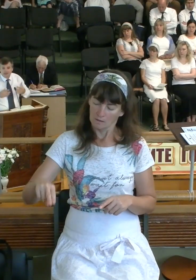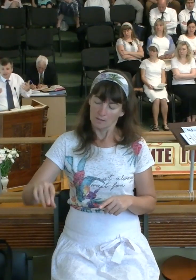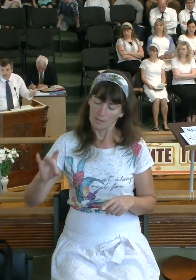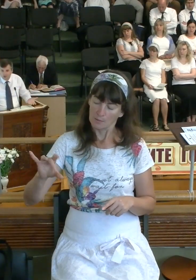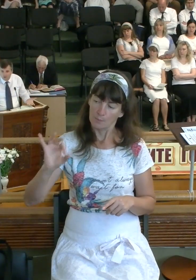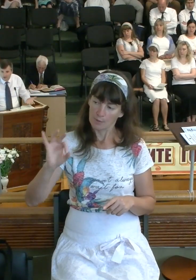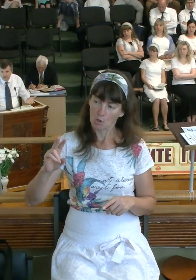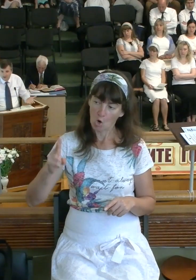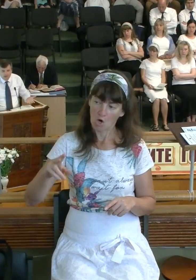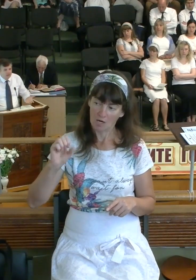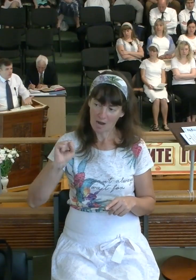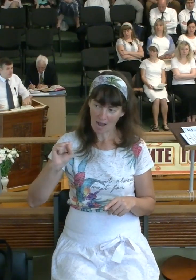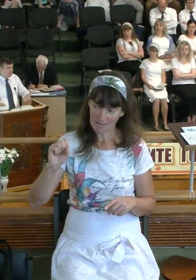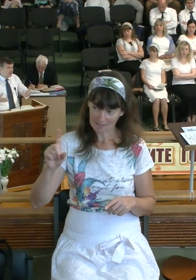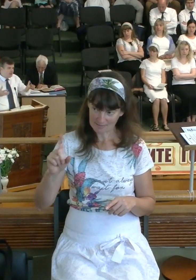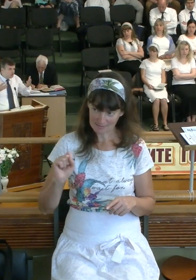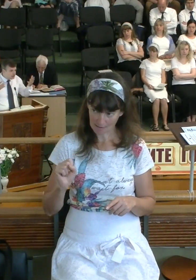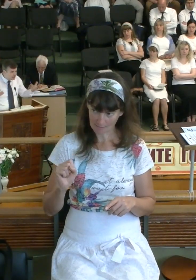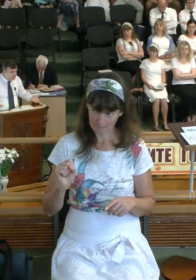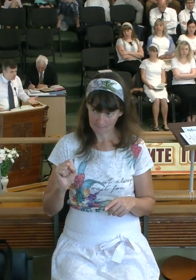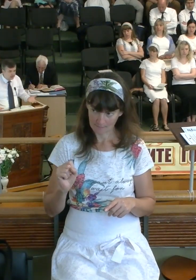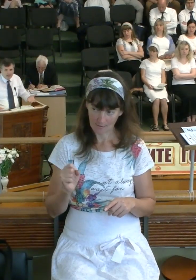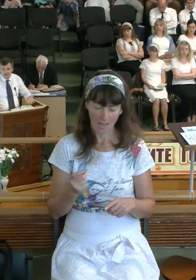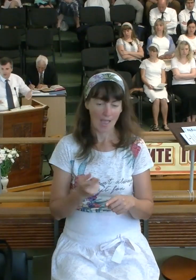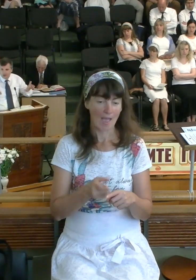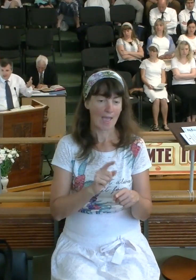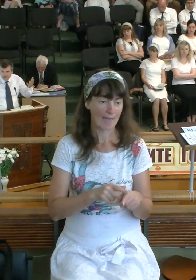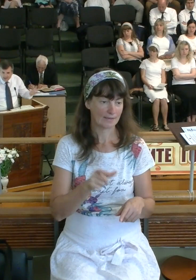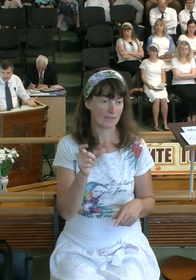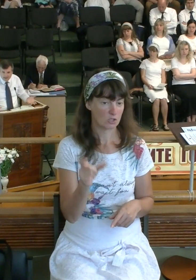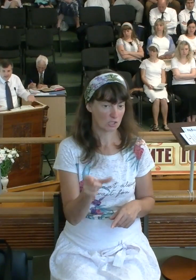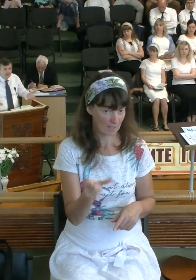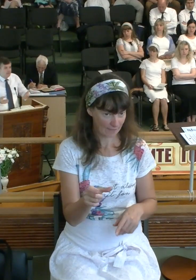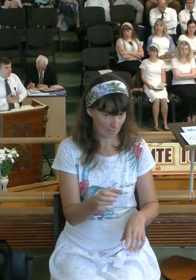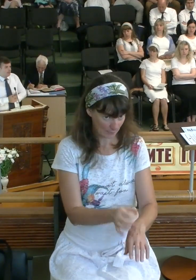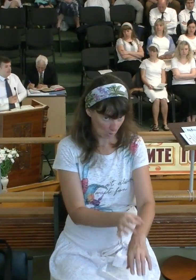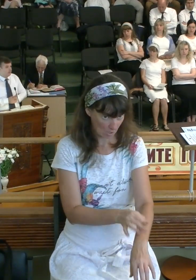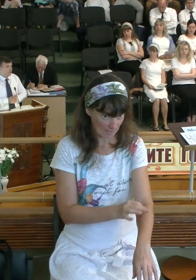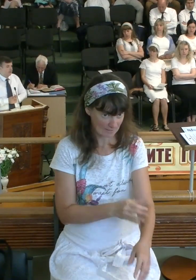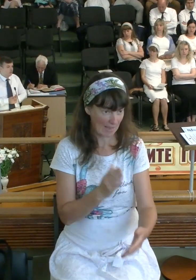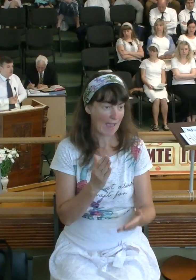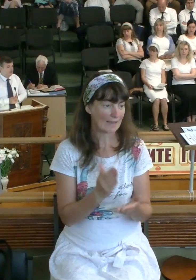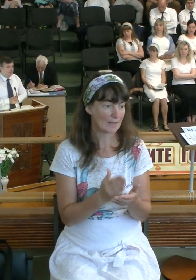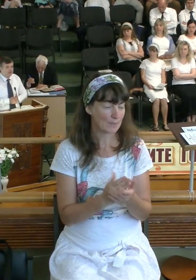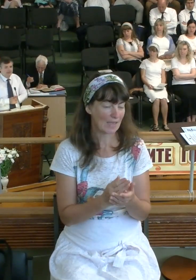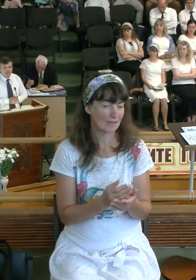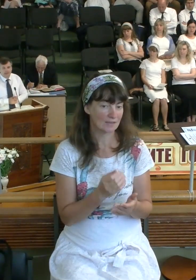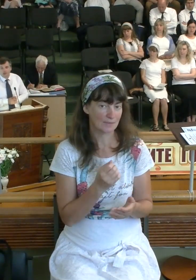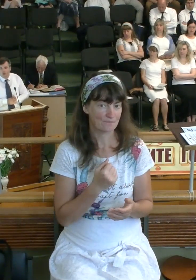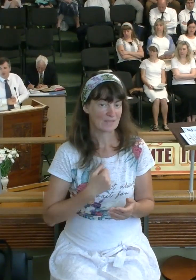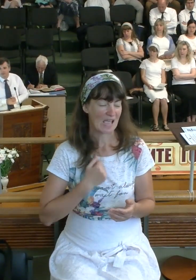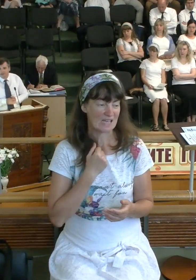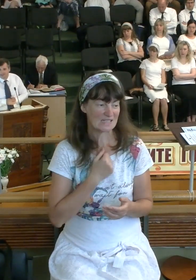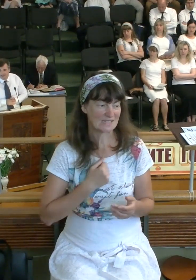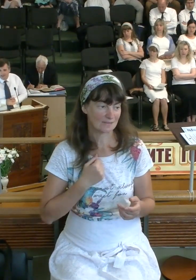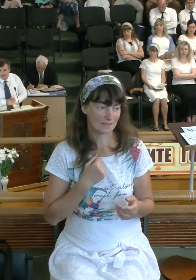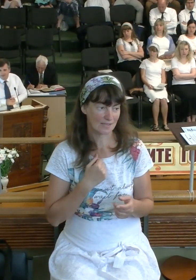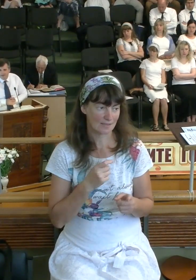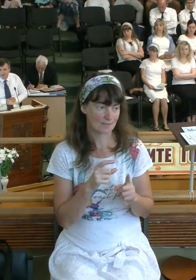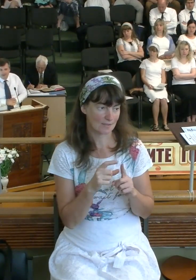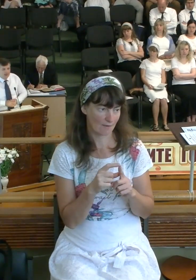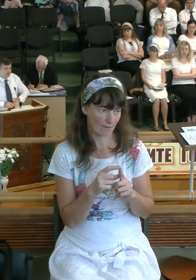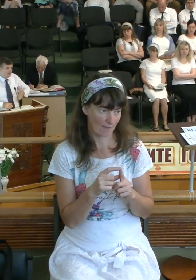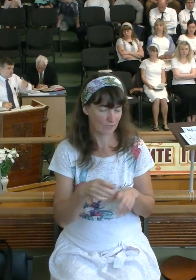жизни злословие, которые имели нечистые уста, которые лгали. Помните, такой случай был с сестрой